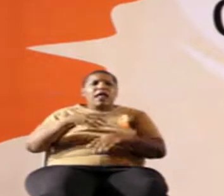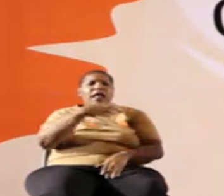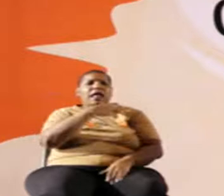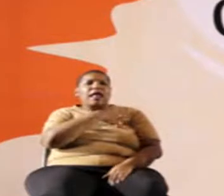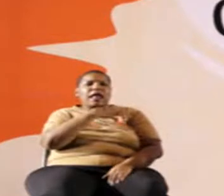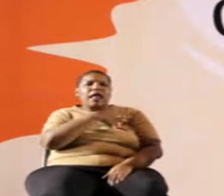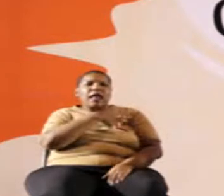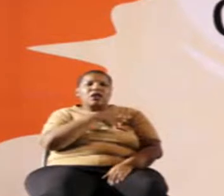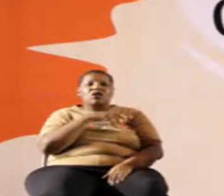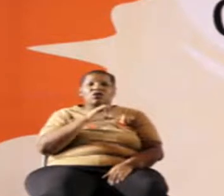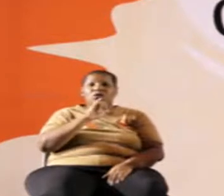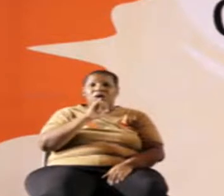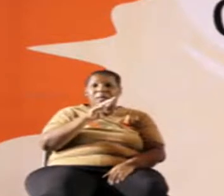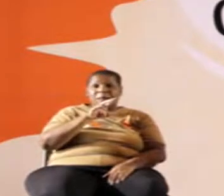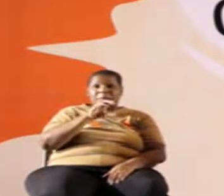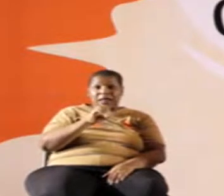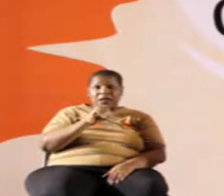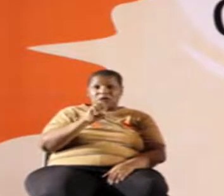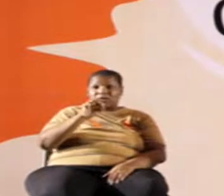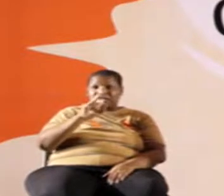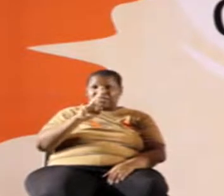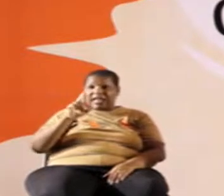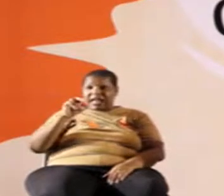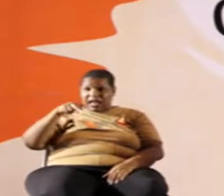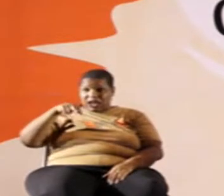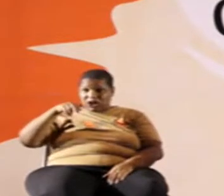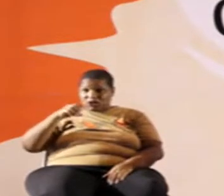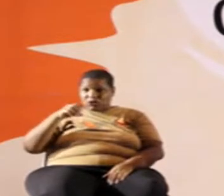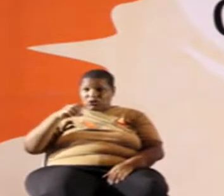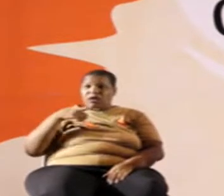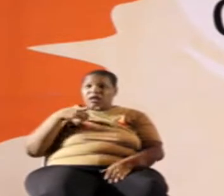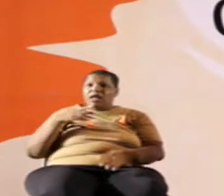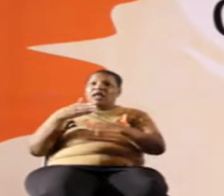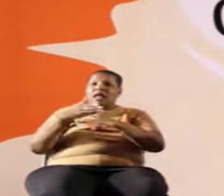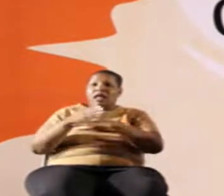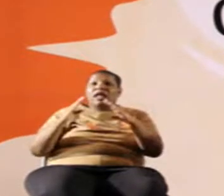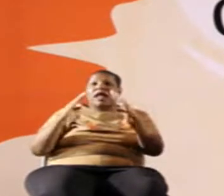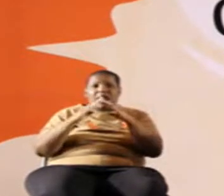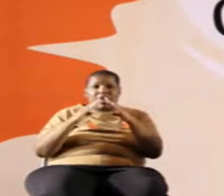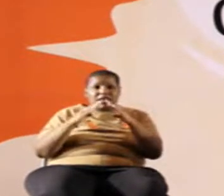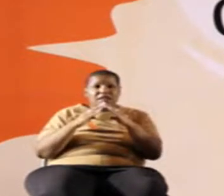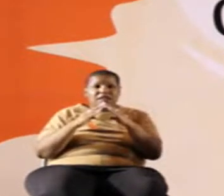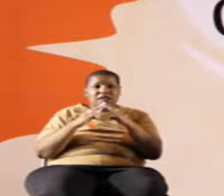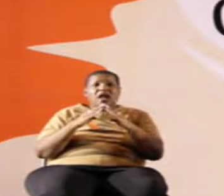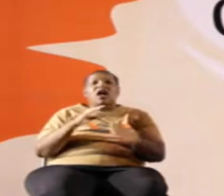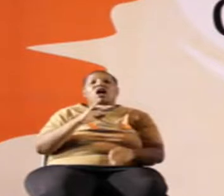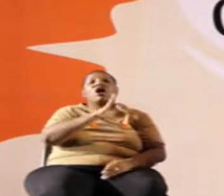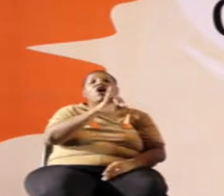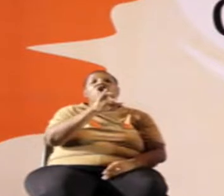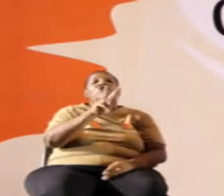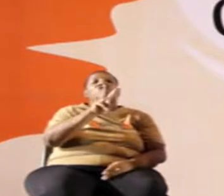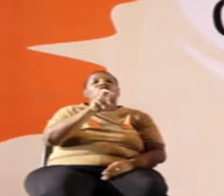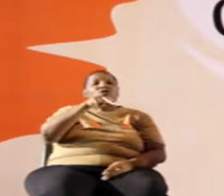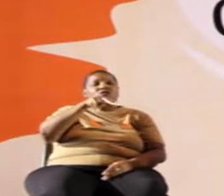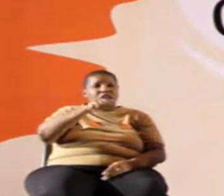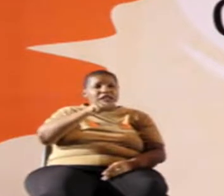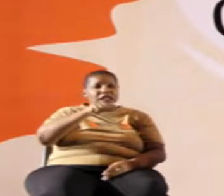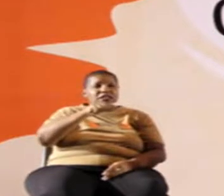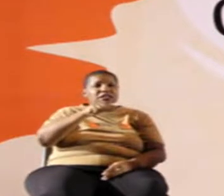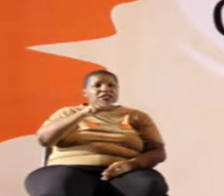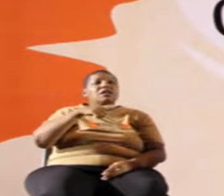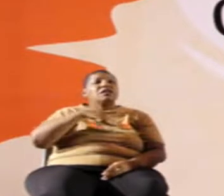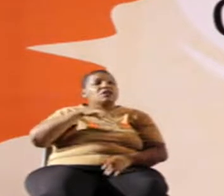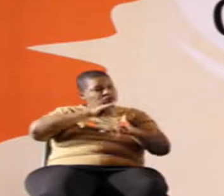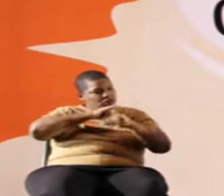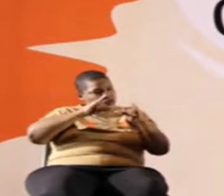do Império Serrano e que frequentava a casa de Mãe Beata, não é? Jovelina Pérola Negra mandou essa